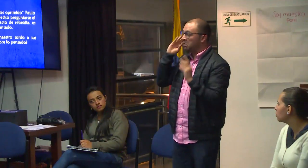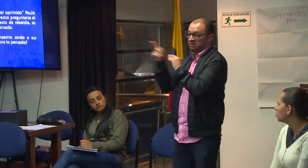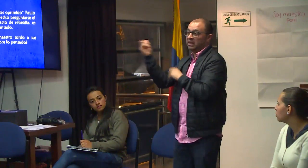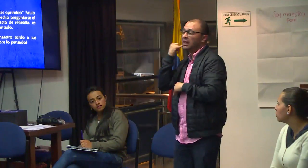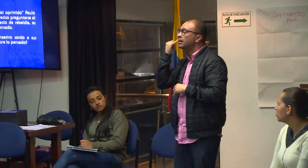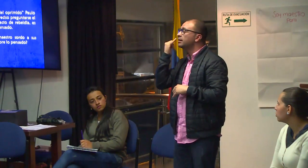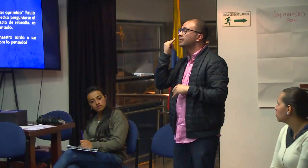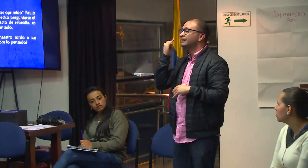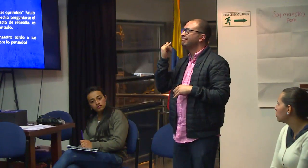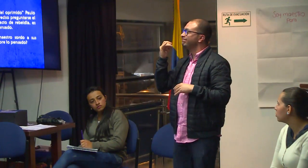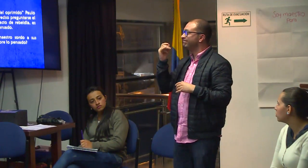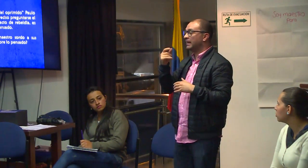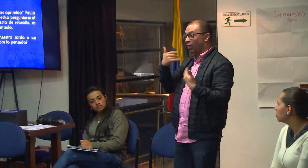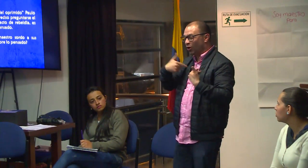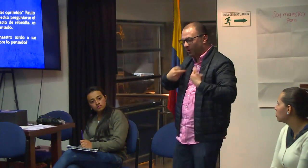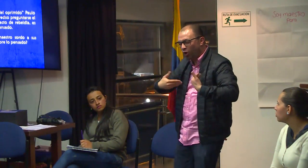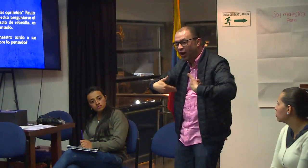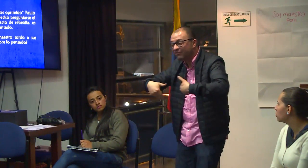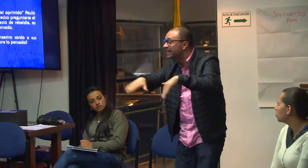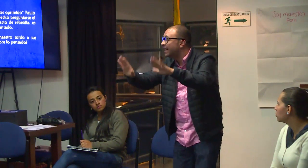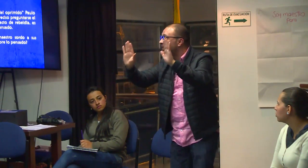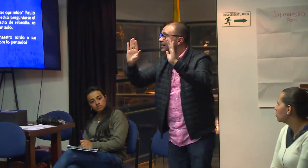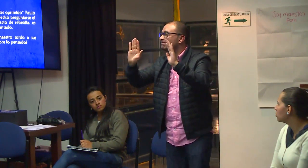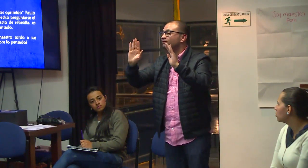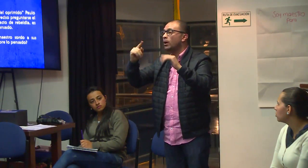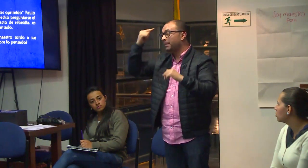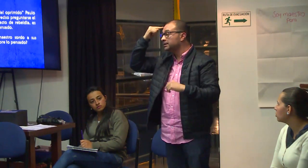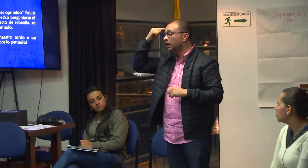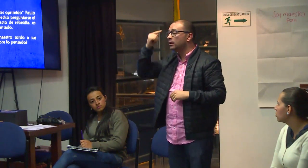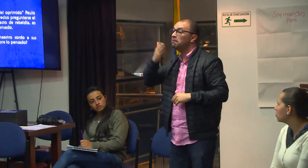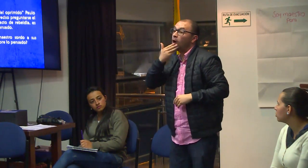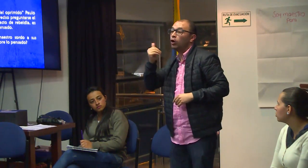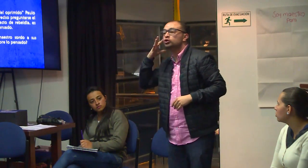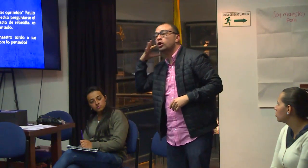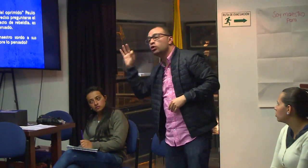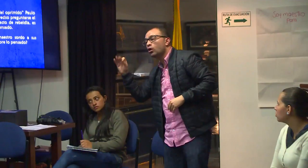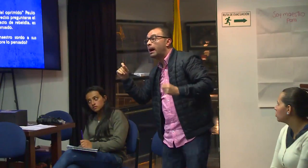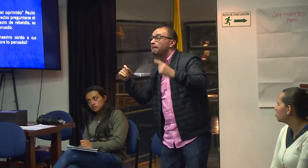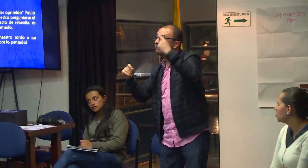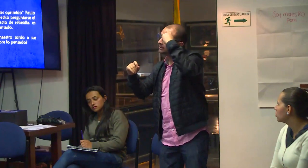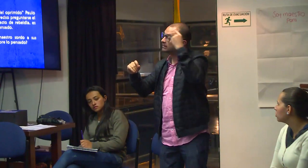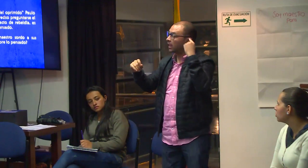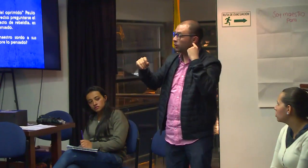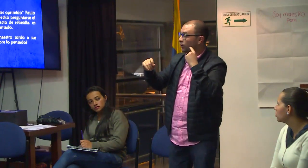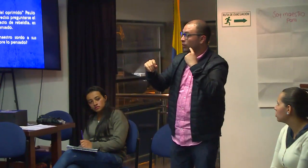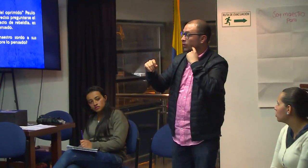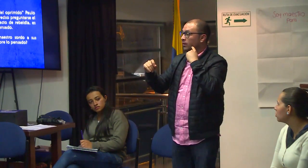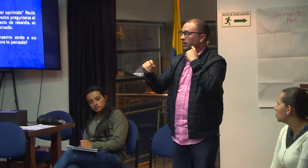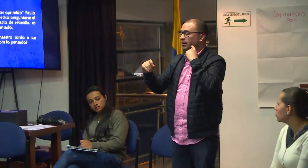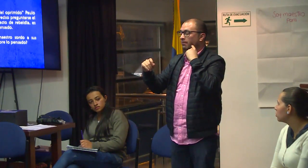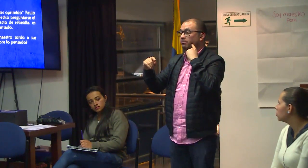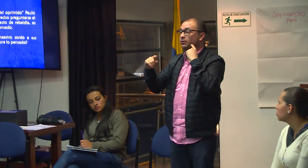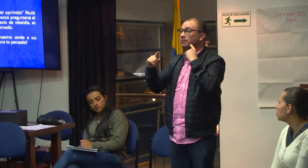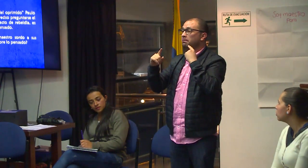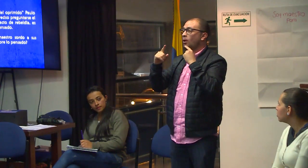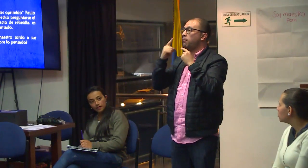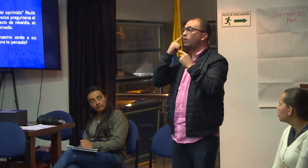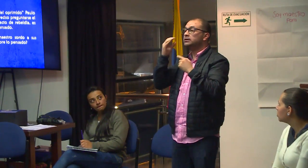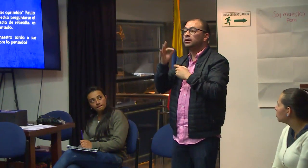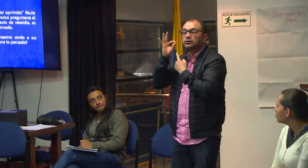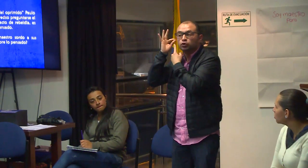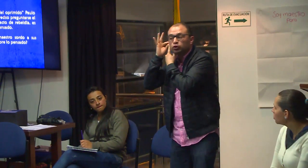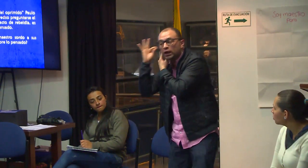ese sentido, cuando el profesor David hablaba, yo como persona sorda pienso, o no quiero ponerme en el lugar